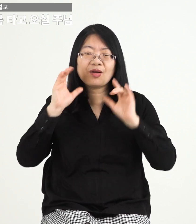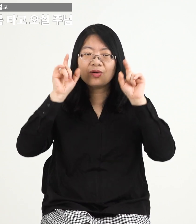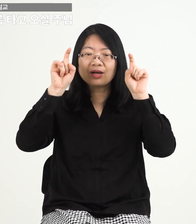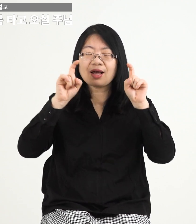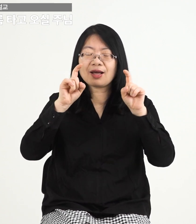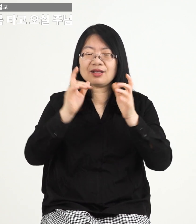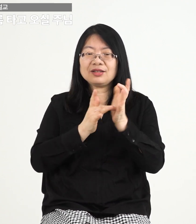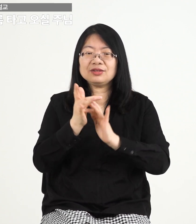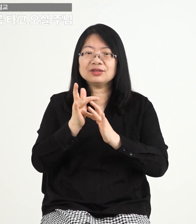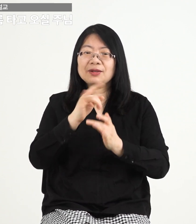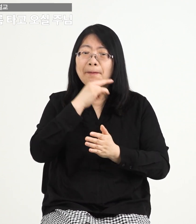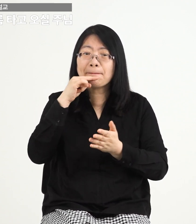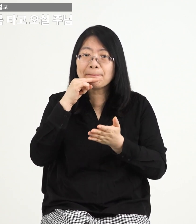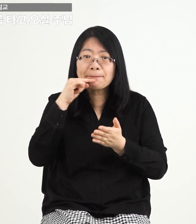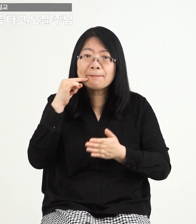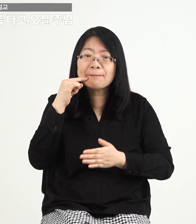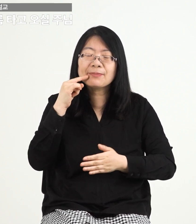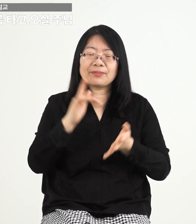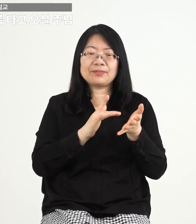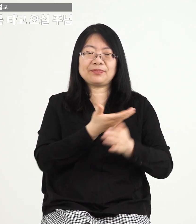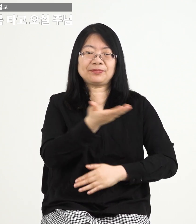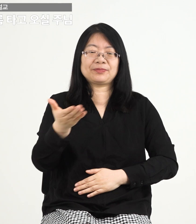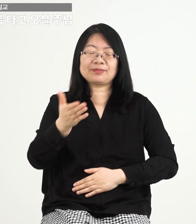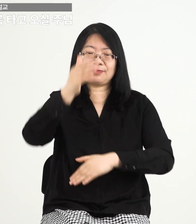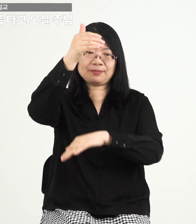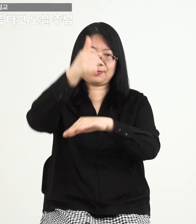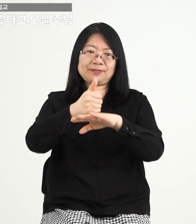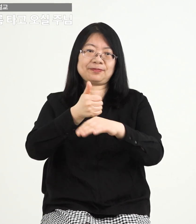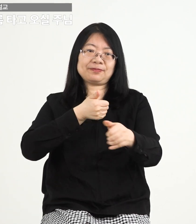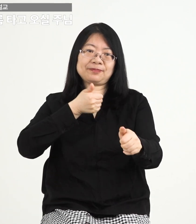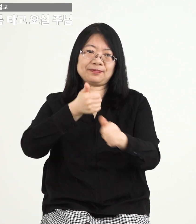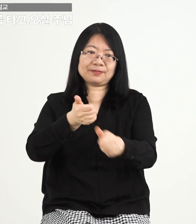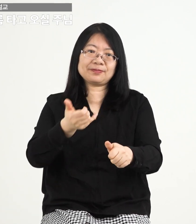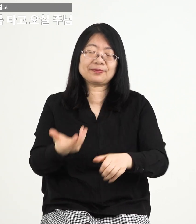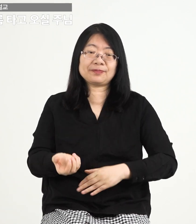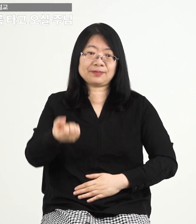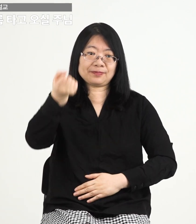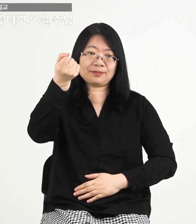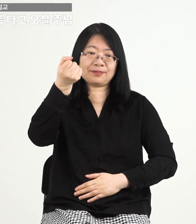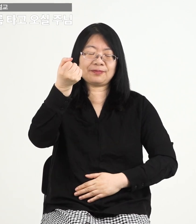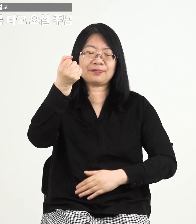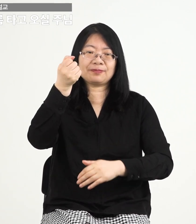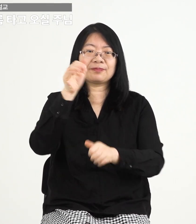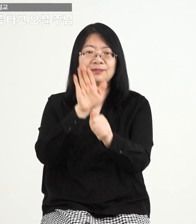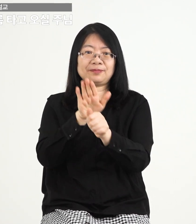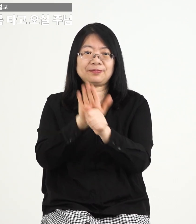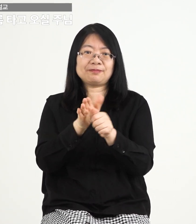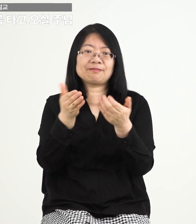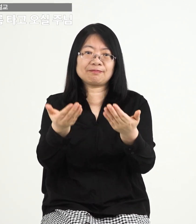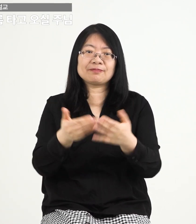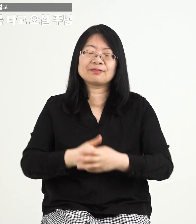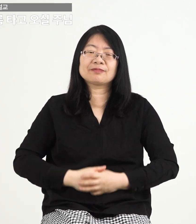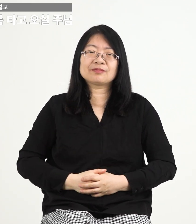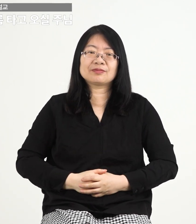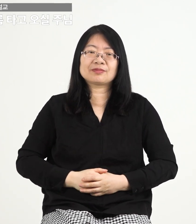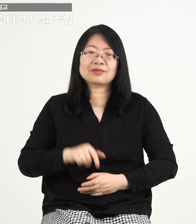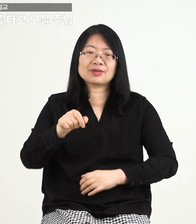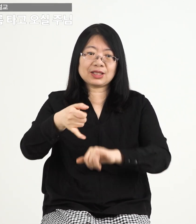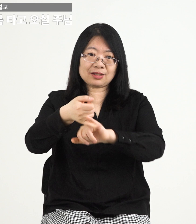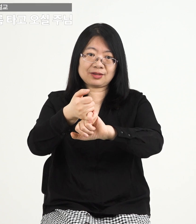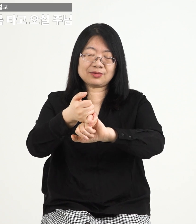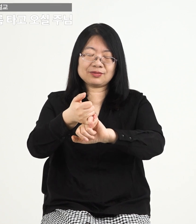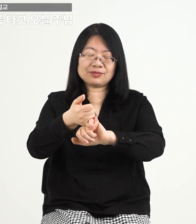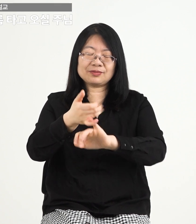양의 피가 여러분들을 최종적 승리를 갖게 가져다 줄 것입니다. 그 약속을 하는